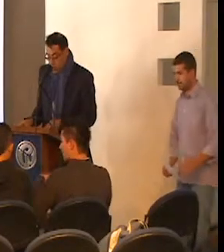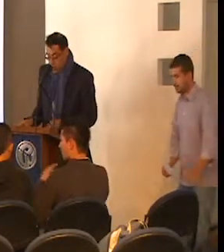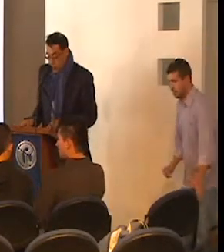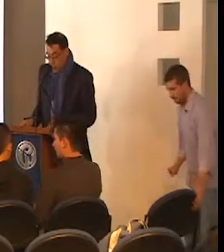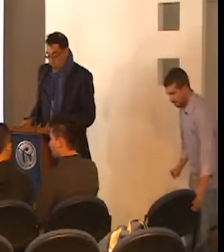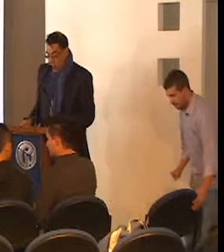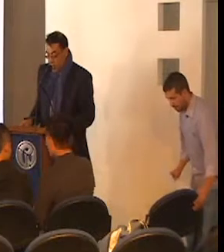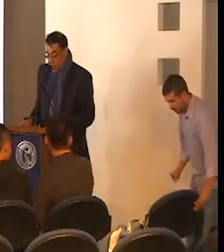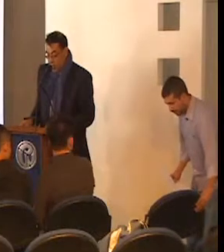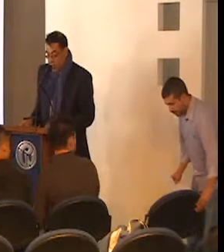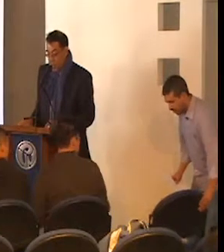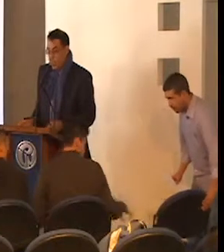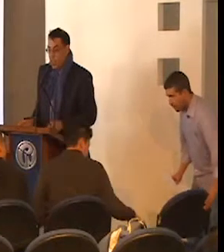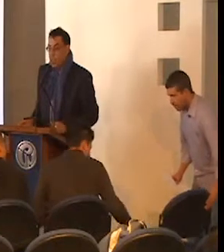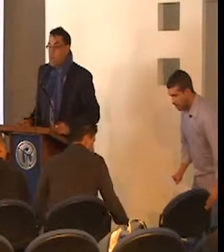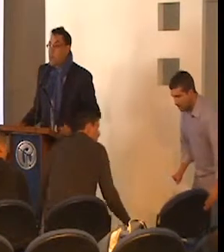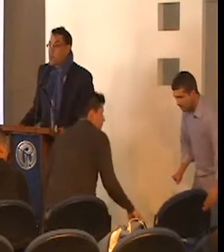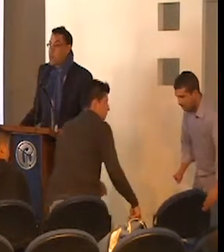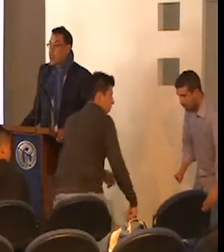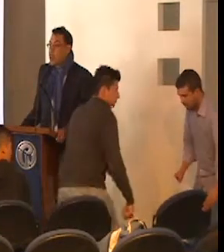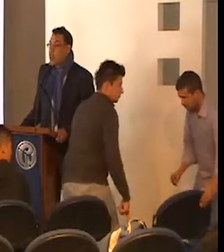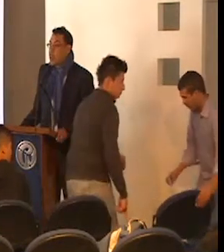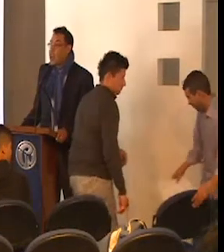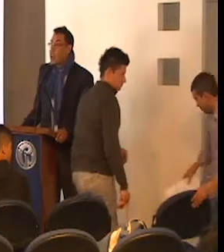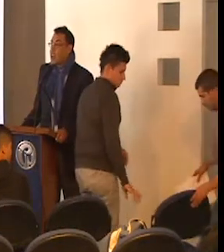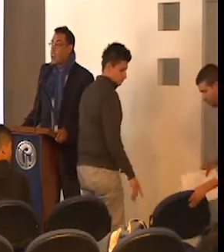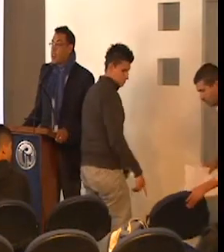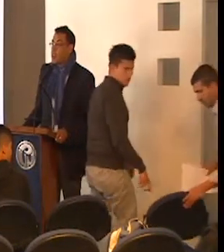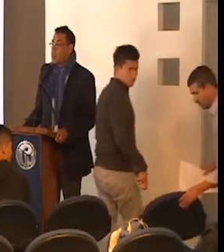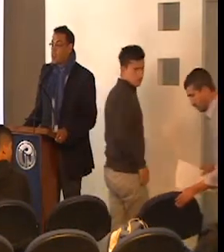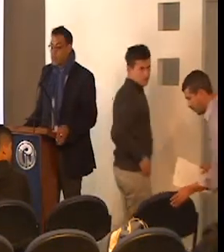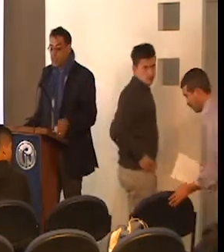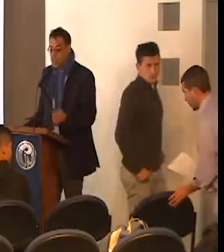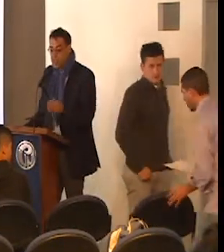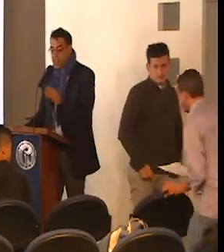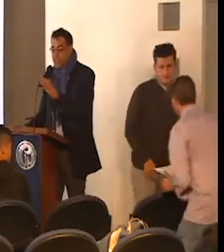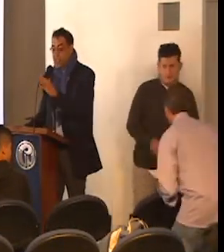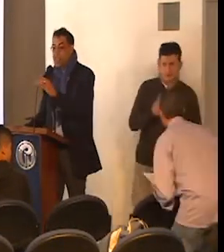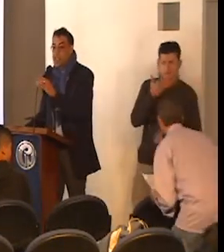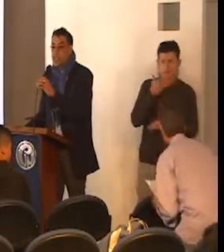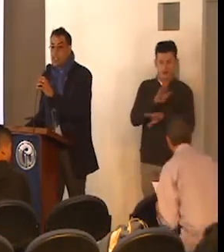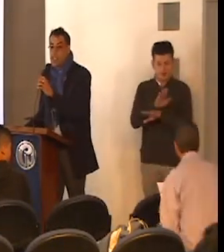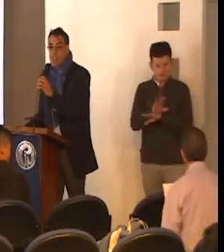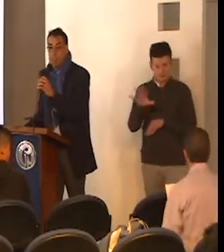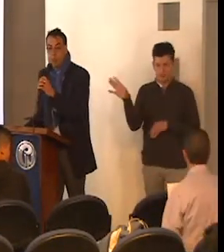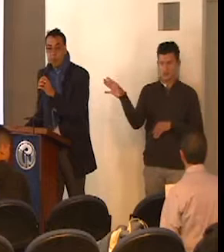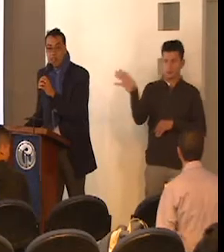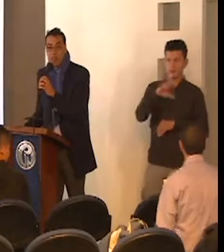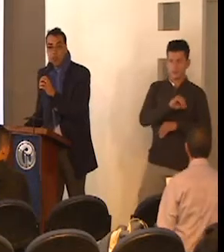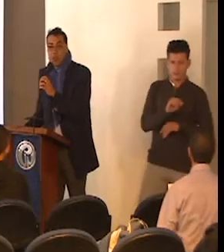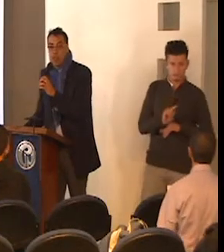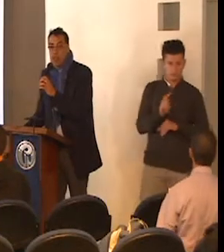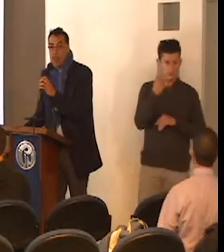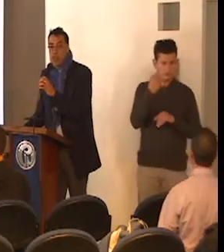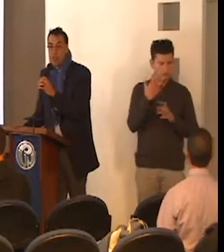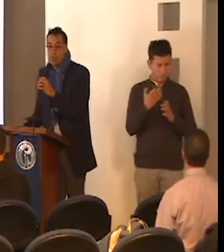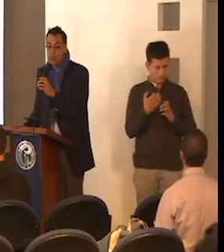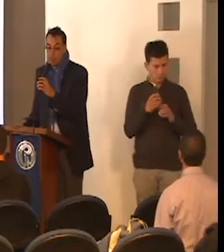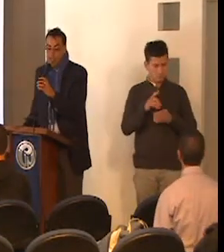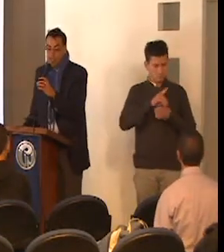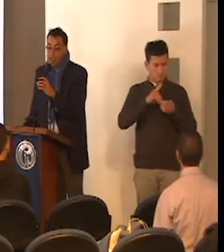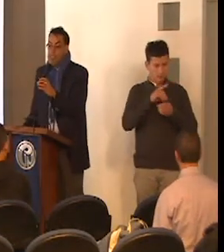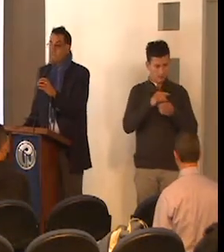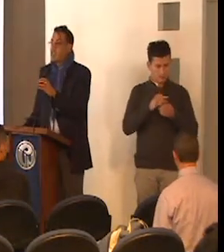para todos. En primer lugar, en nombre del Departamento de